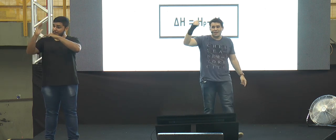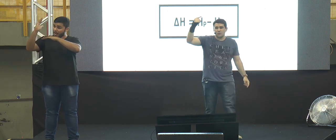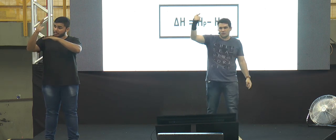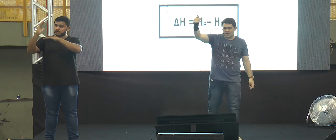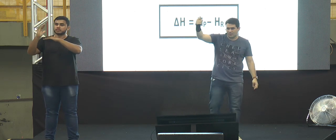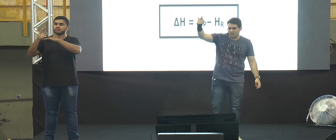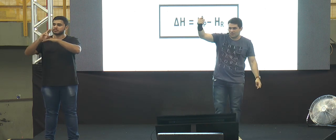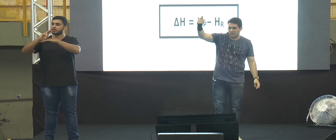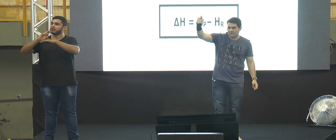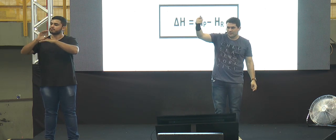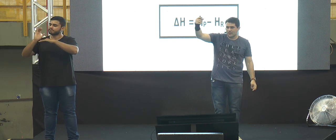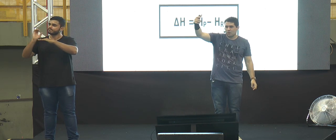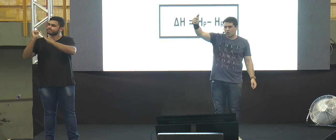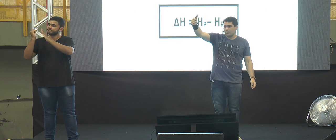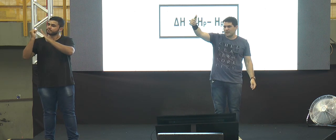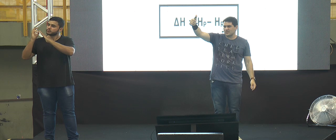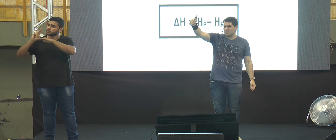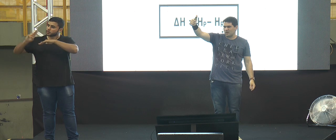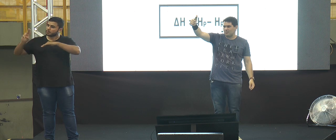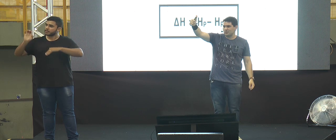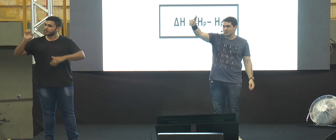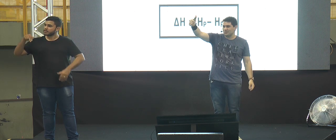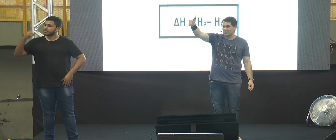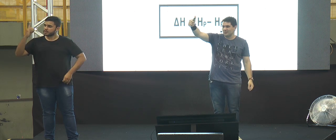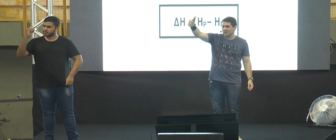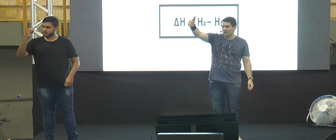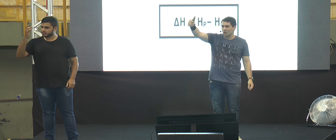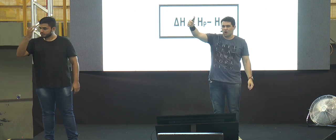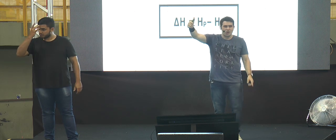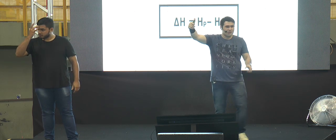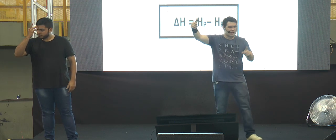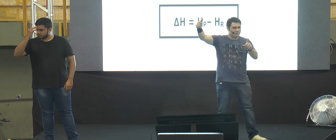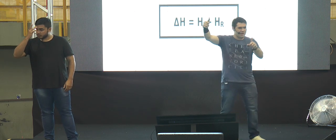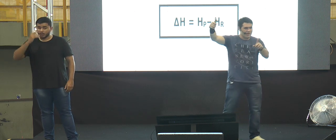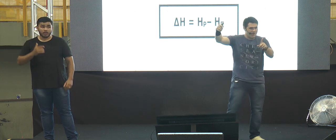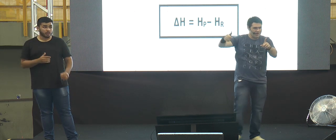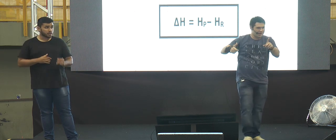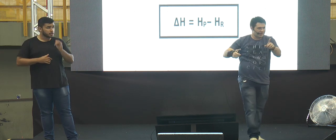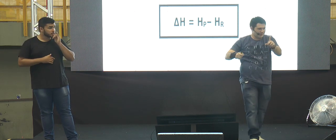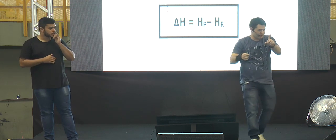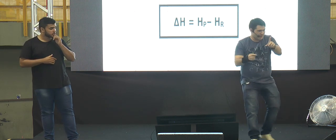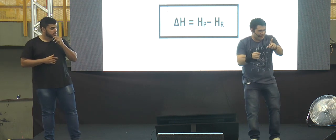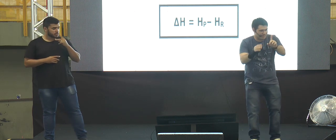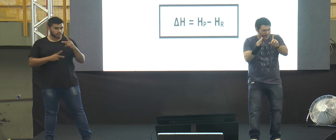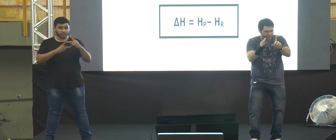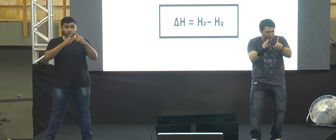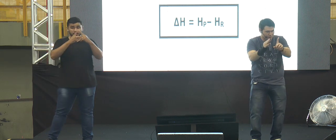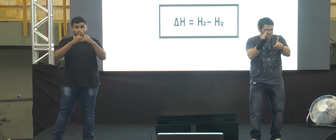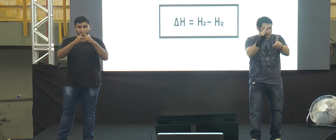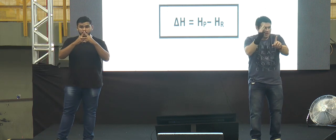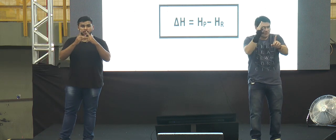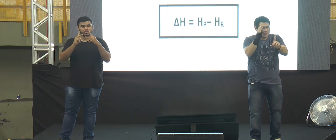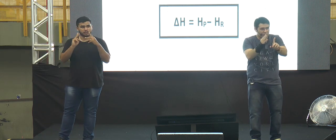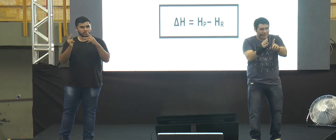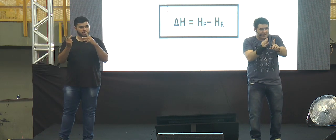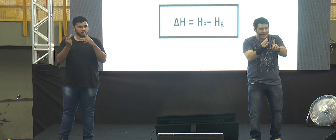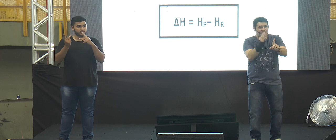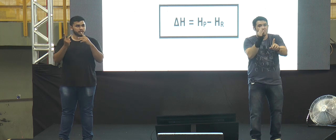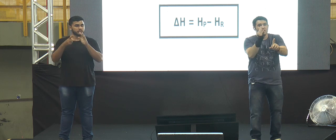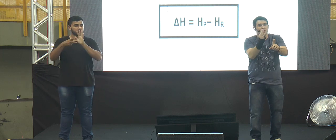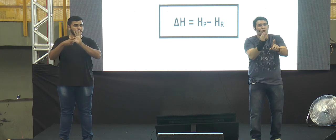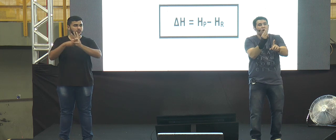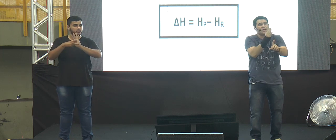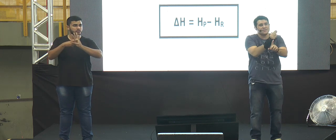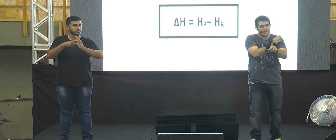é endotérmico. Vou copiar isso aí, bora rapidinho. Ó, ΔH, bem rapidinho.